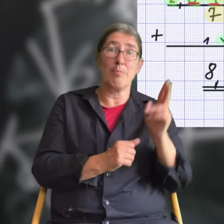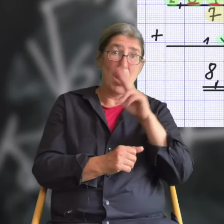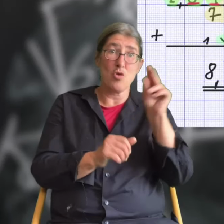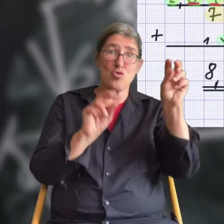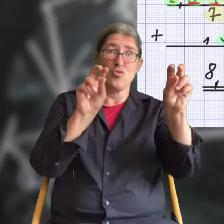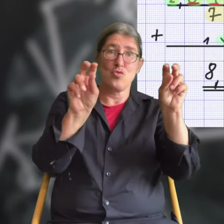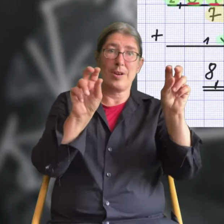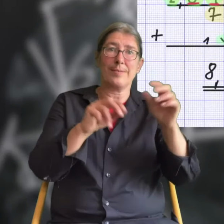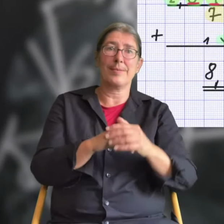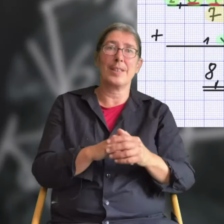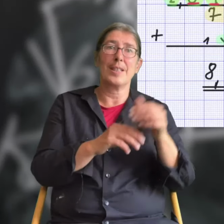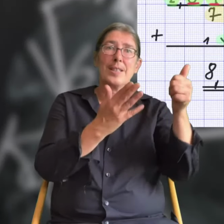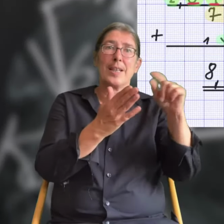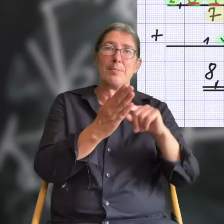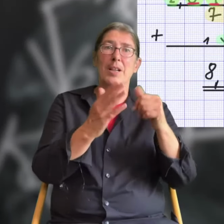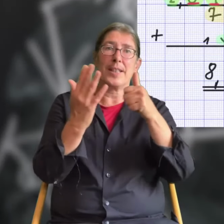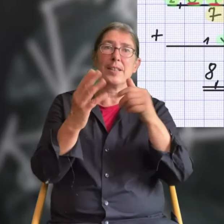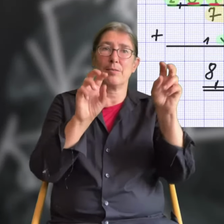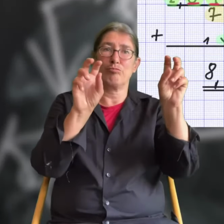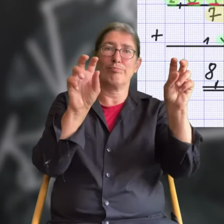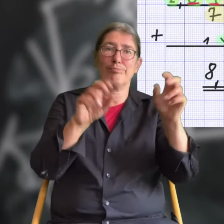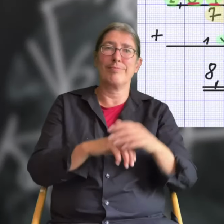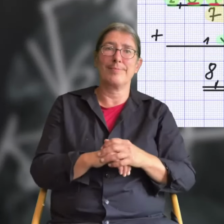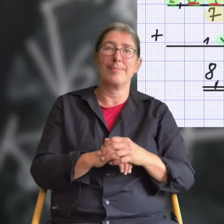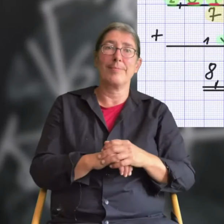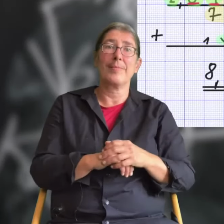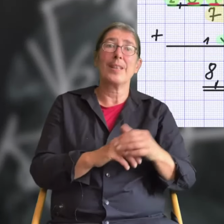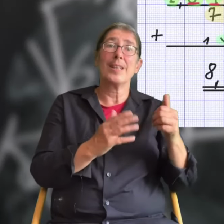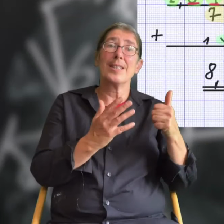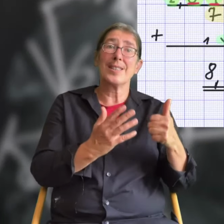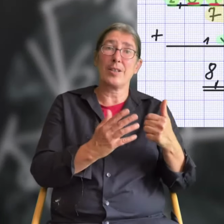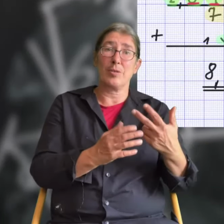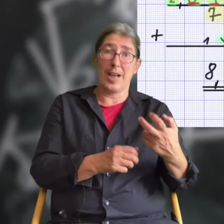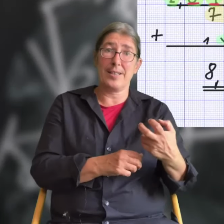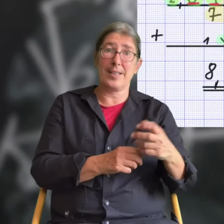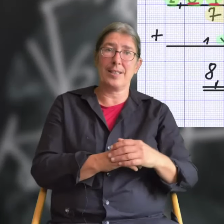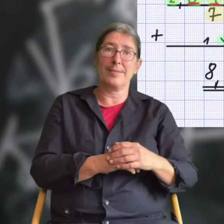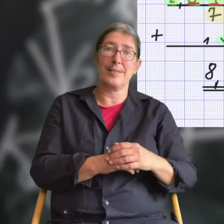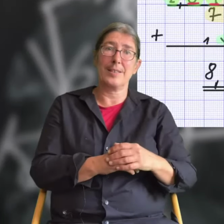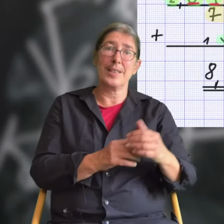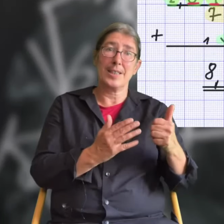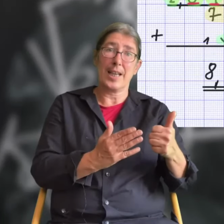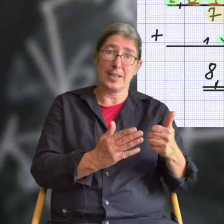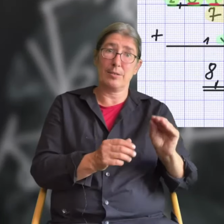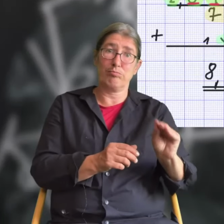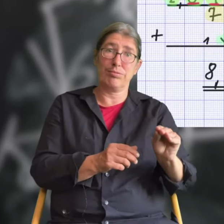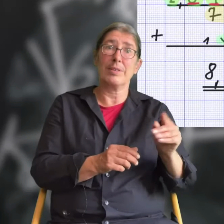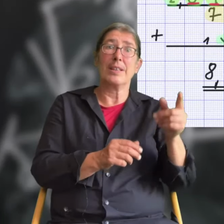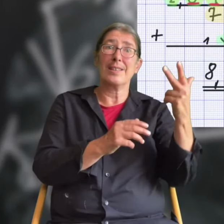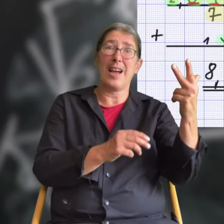markiere es blau. 6 mal 6 ist 36. Da muss ich mir jetzt eine 3